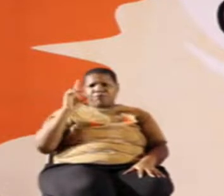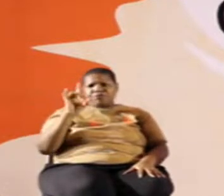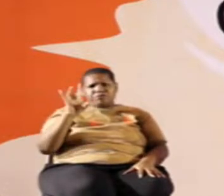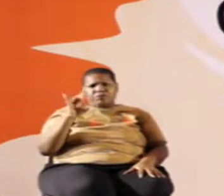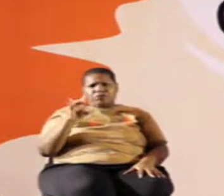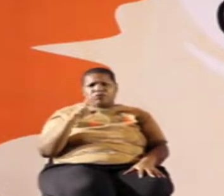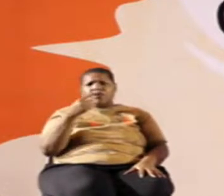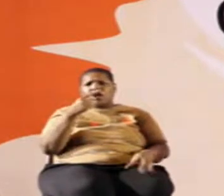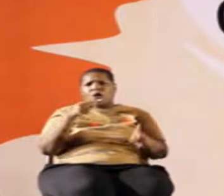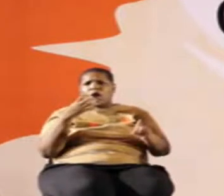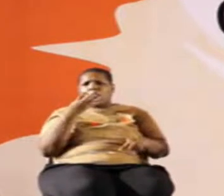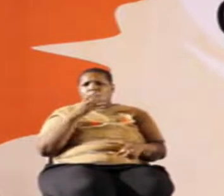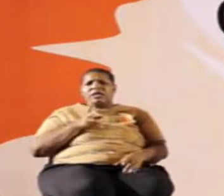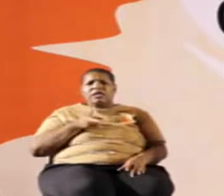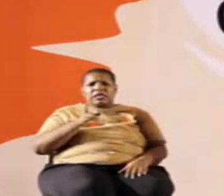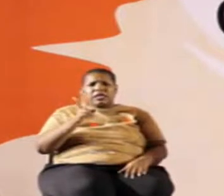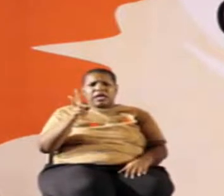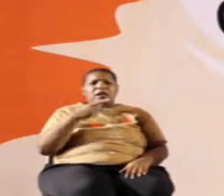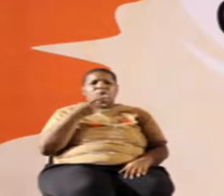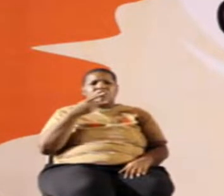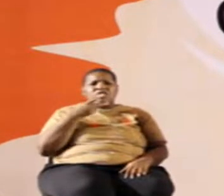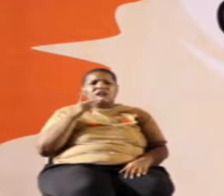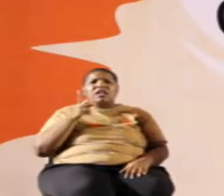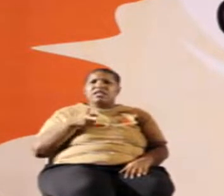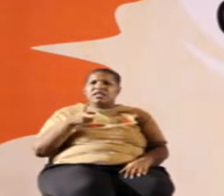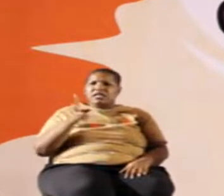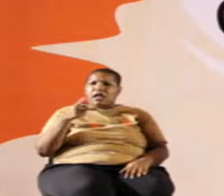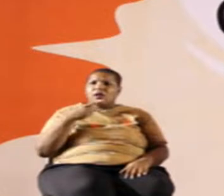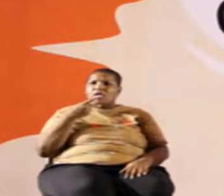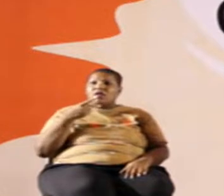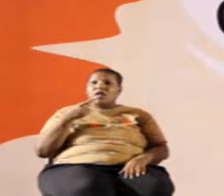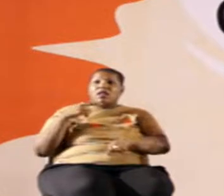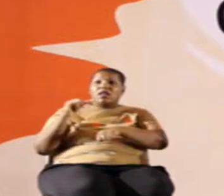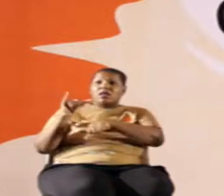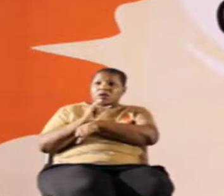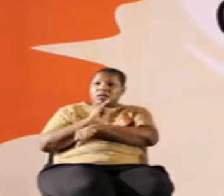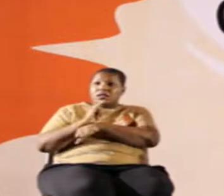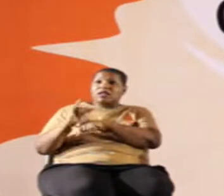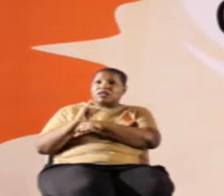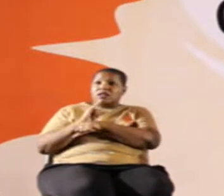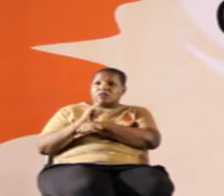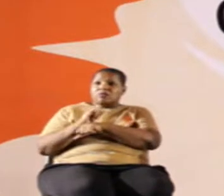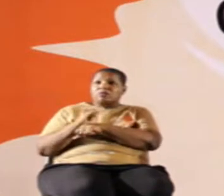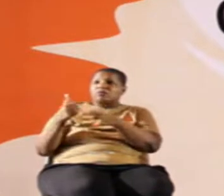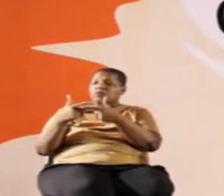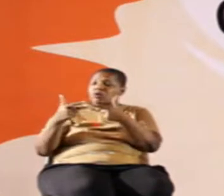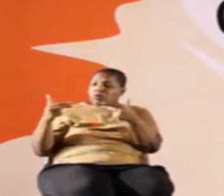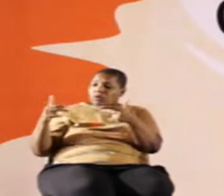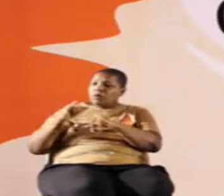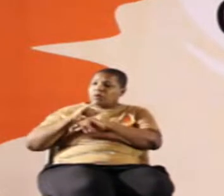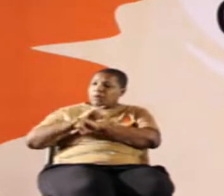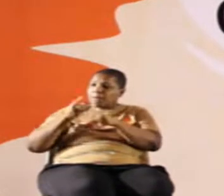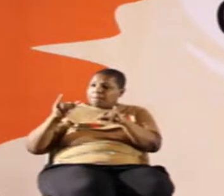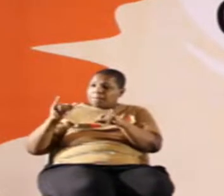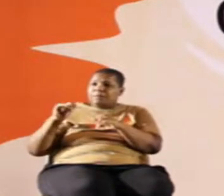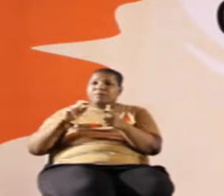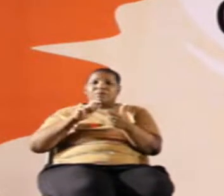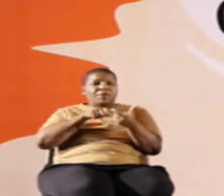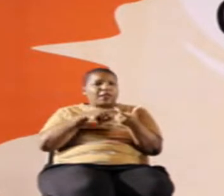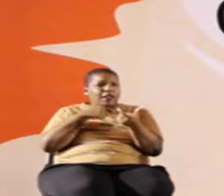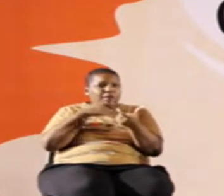ela sempre fala, né? É sempre uma estratégia de ocupação. Coisas estão sendo ditas em